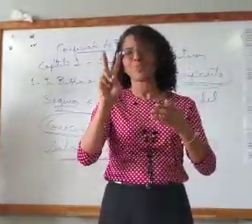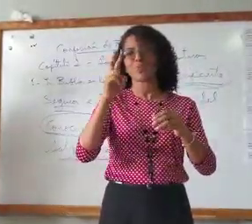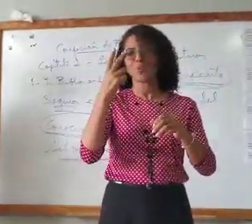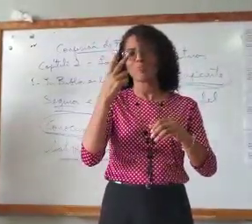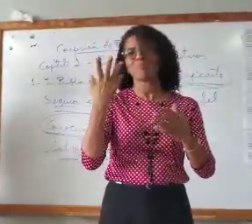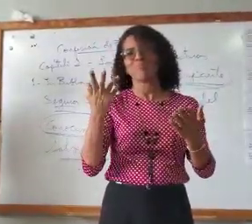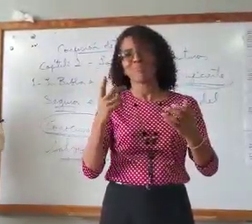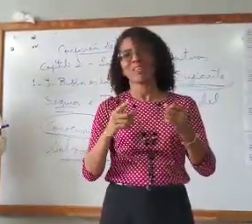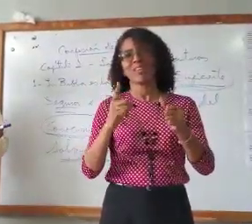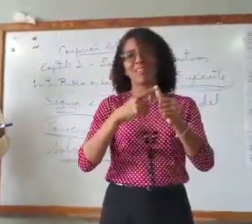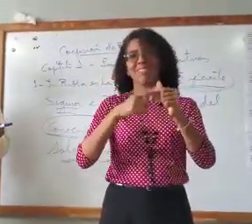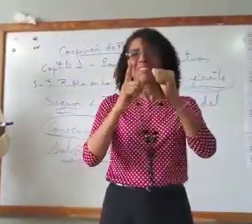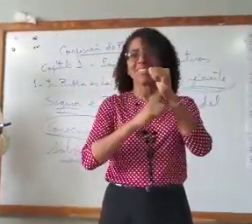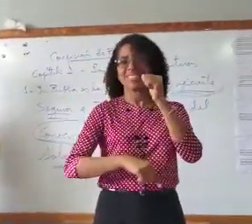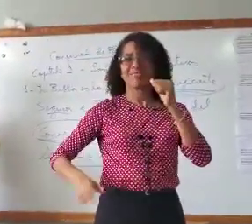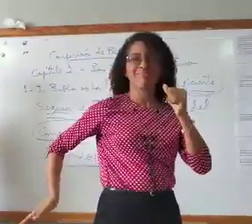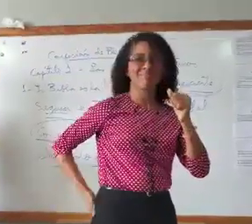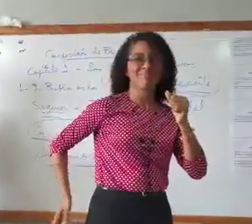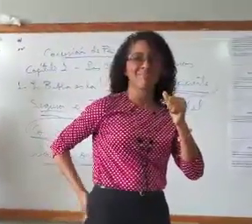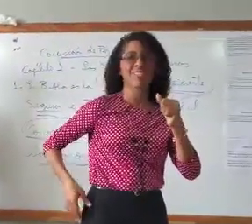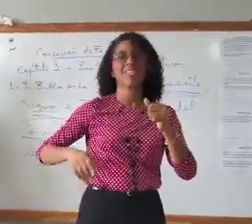por uno o dos días,